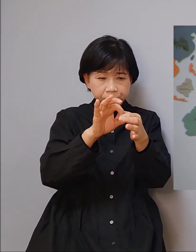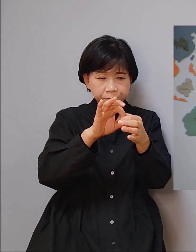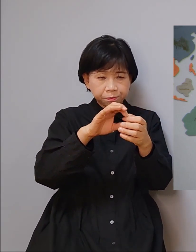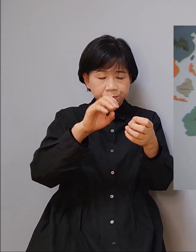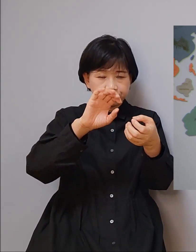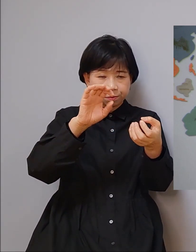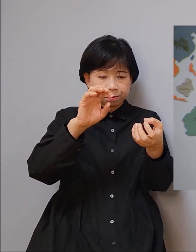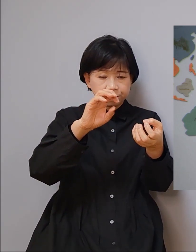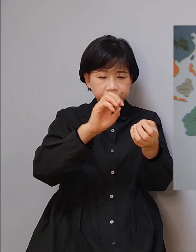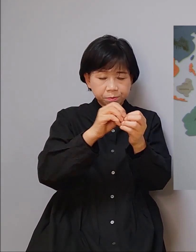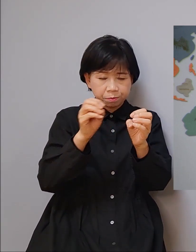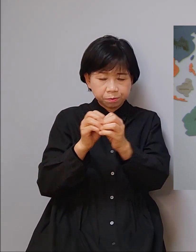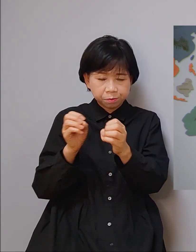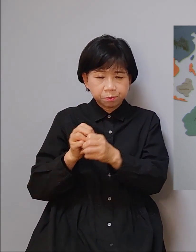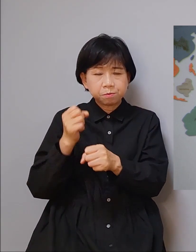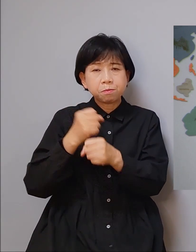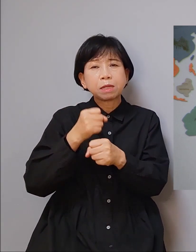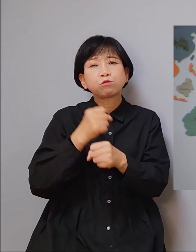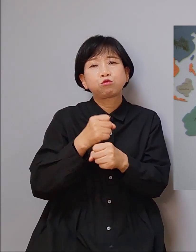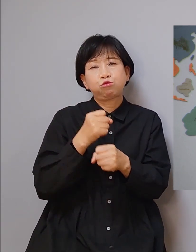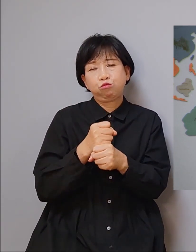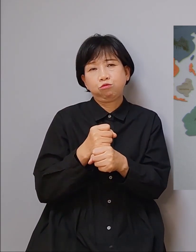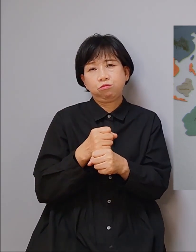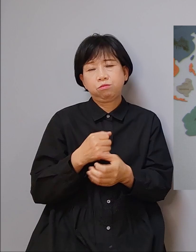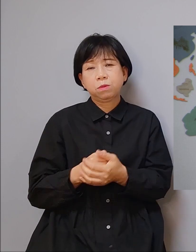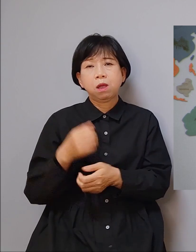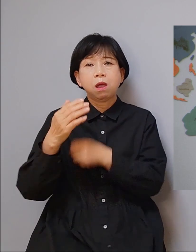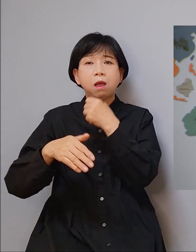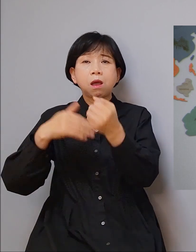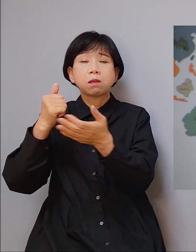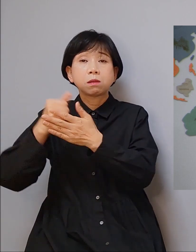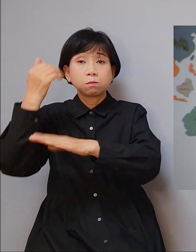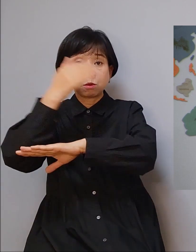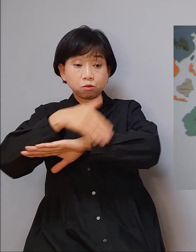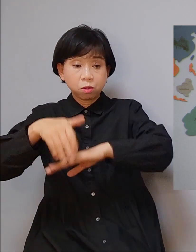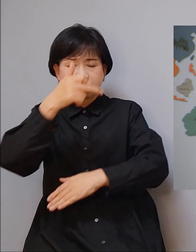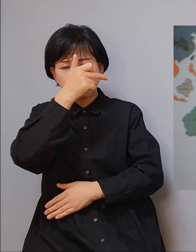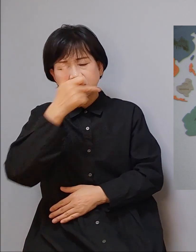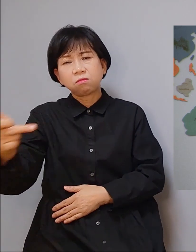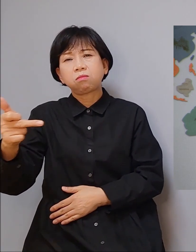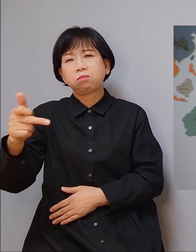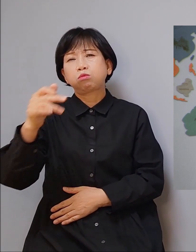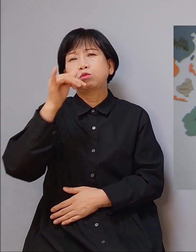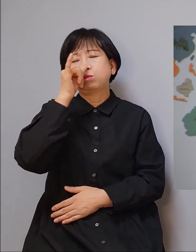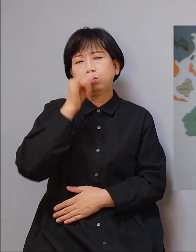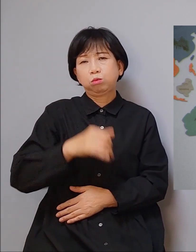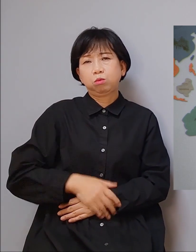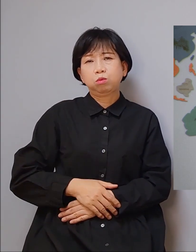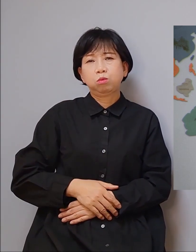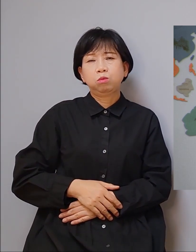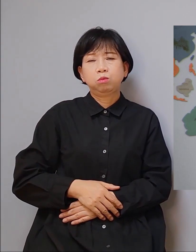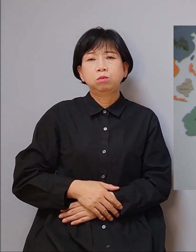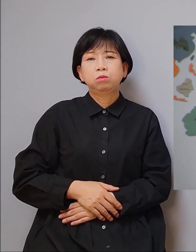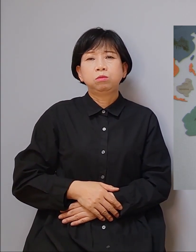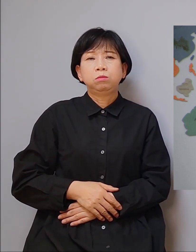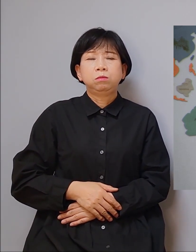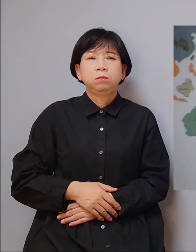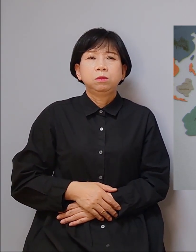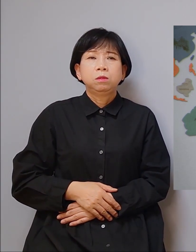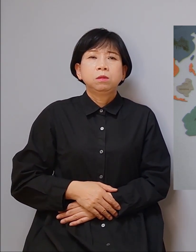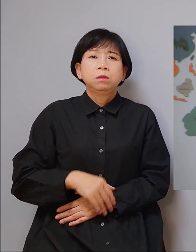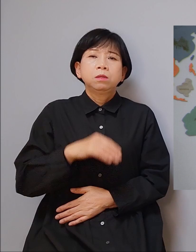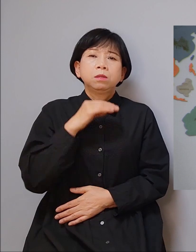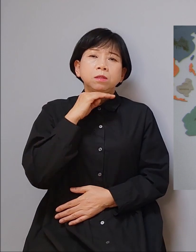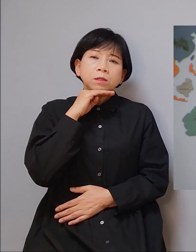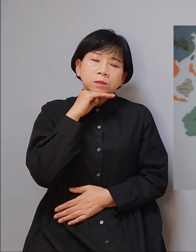우리를 기다리게 하시는 이유 중 하나는요, 분명히 더 큰 계획이 있기 때문에 우리를 기다리게 하시는